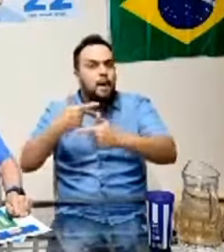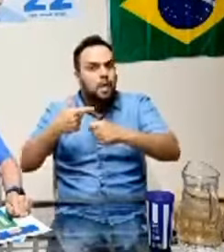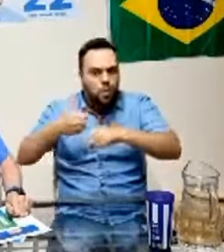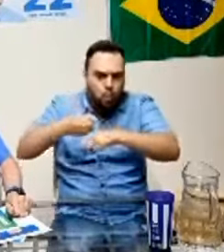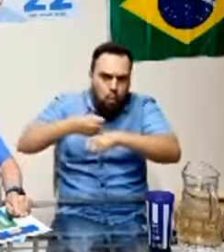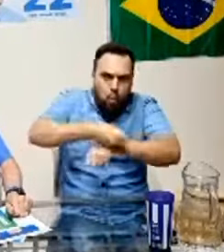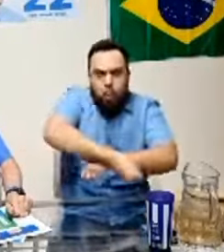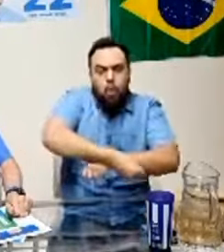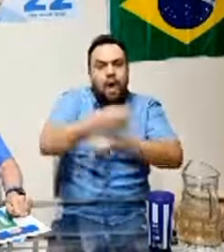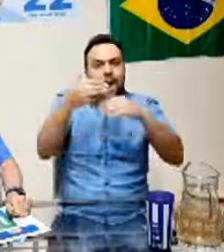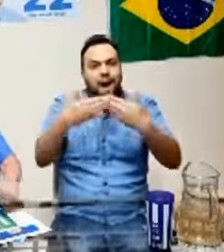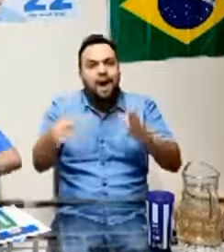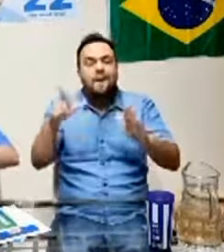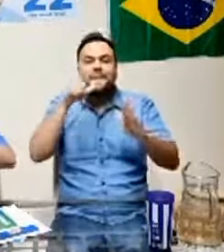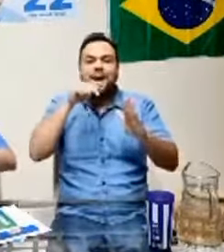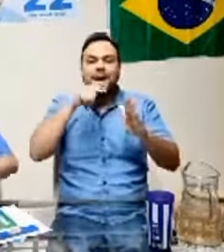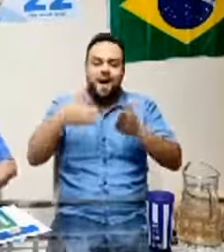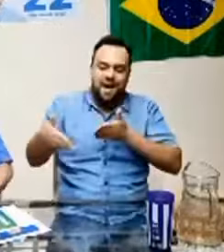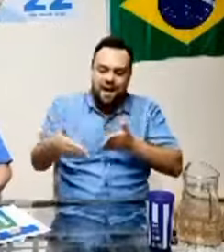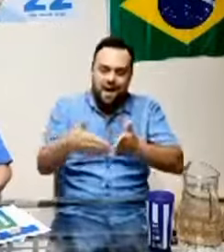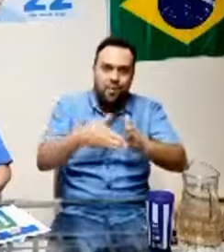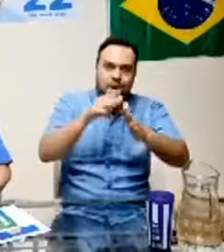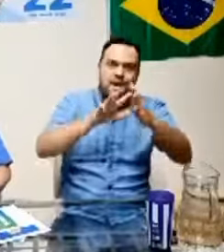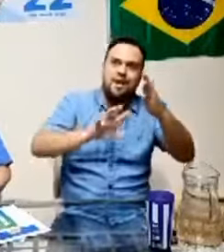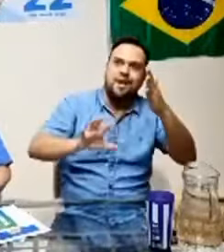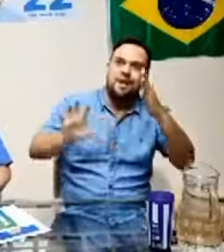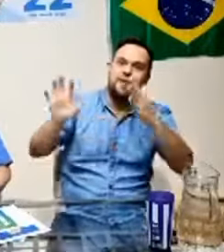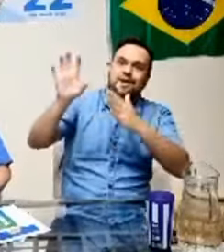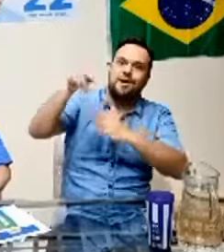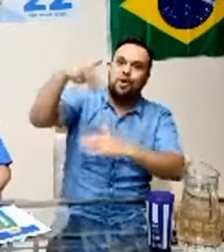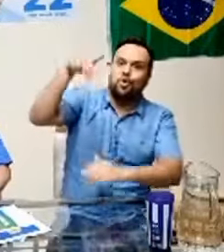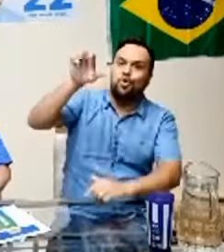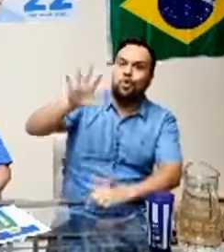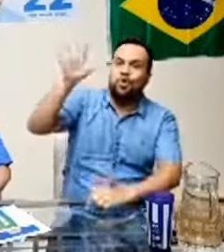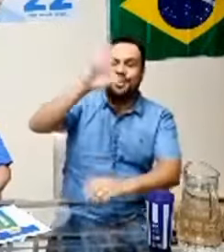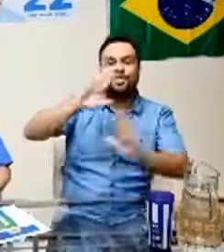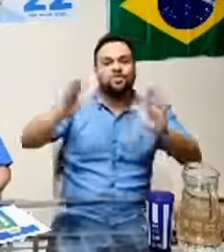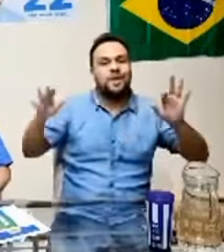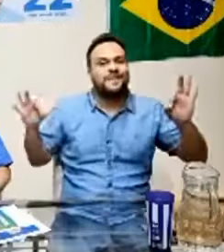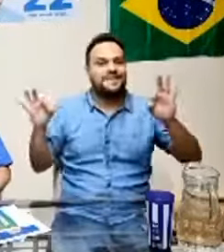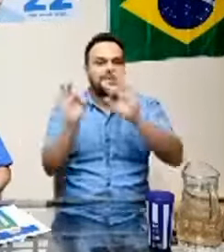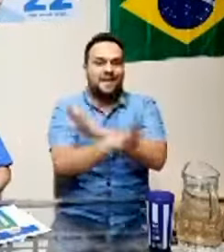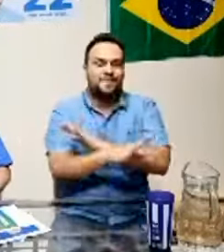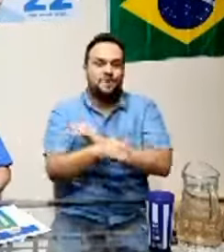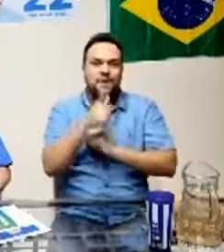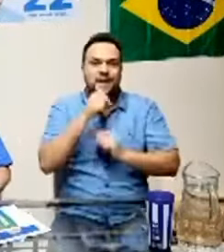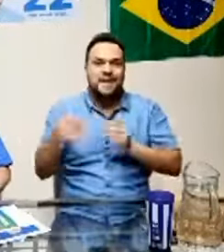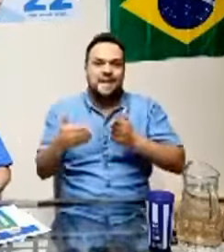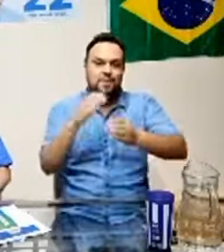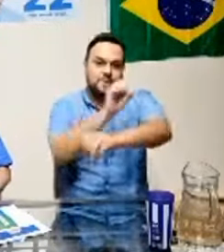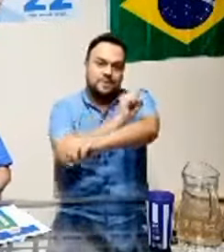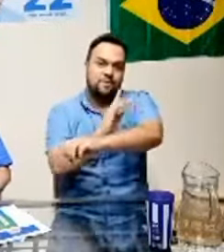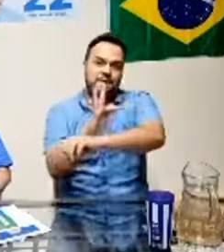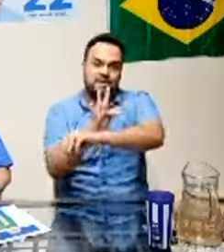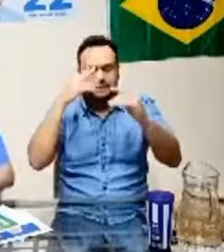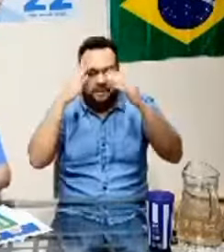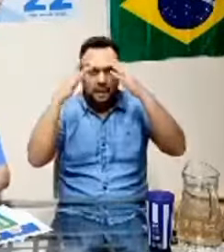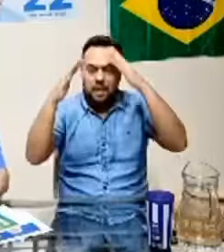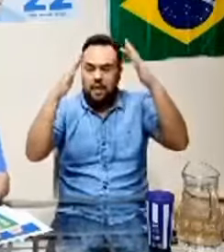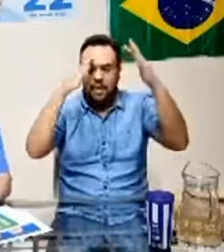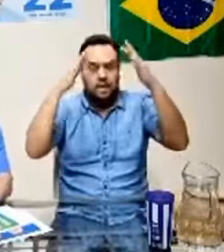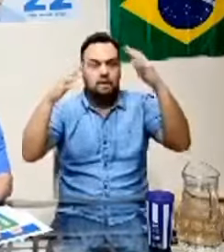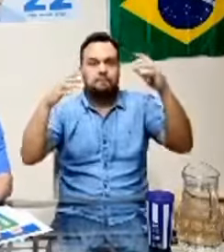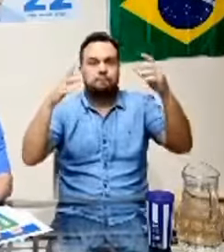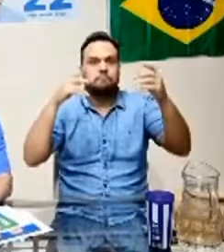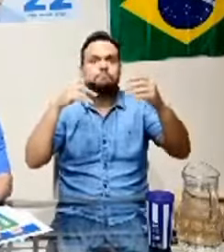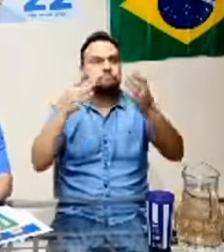nosso Nordeste. Então, está concluído os grandes eixos da transposição São Francisco para o Nordeste. Então,